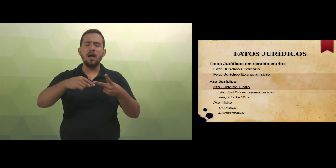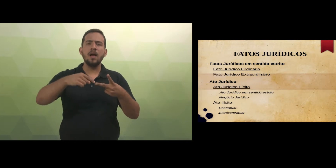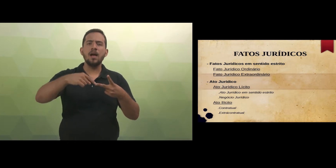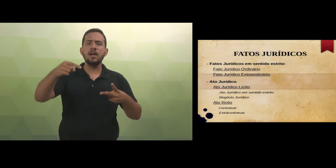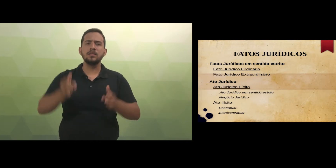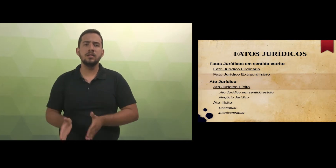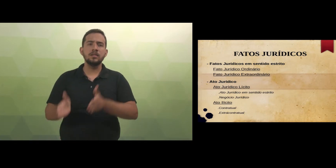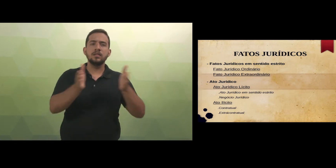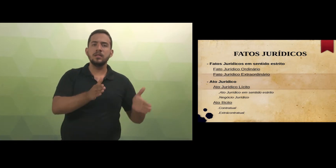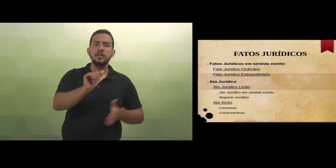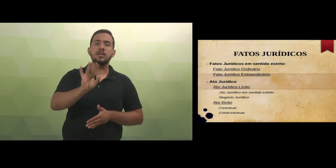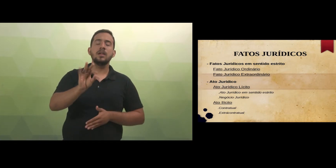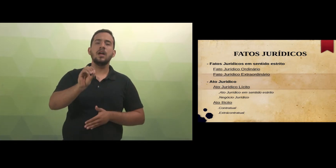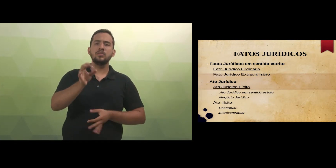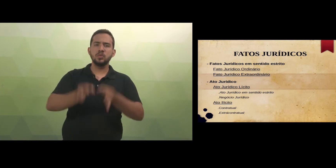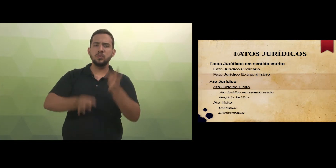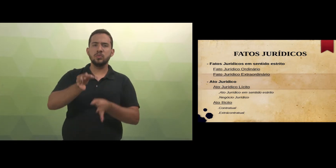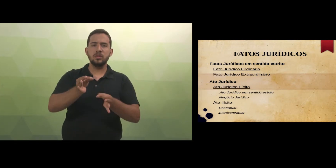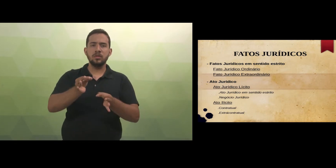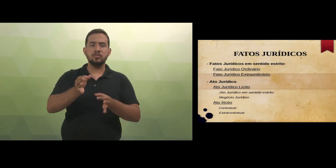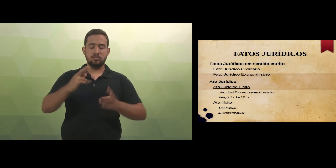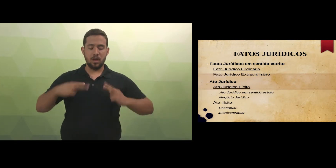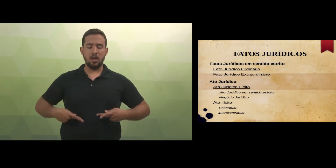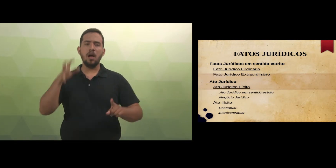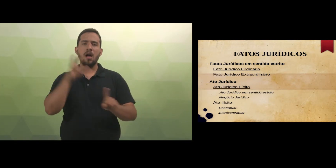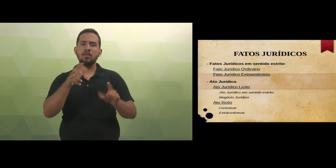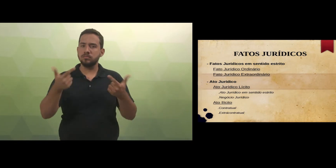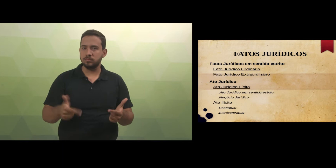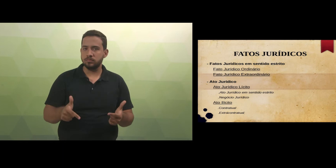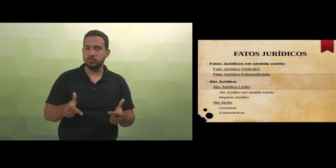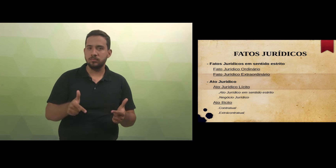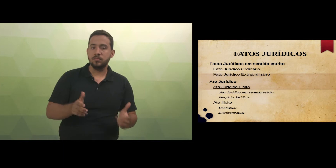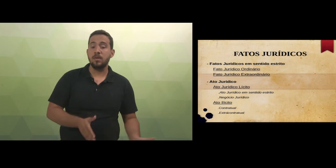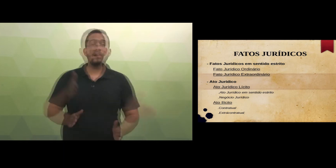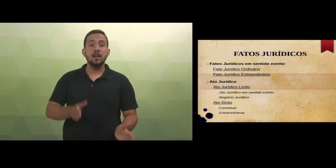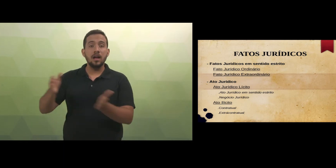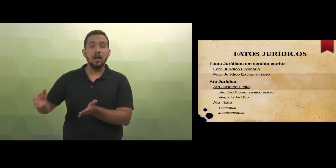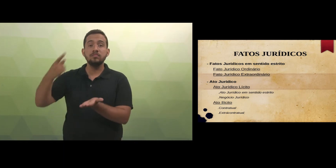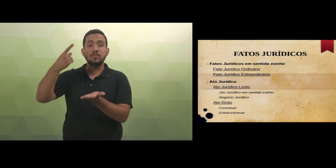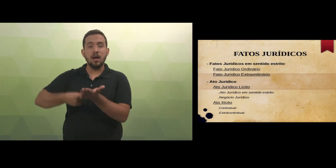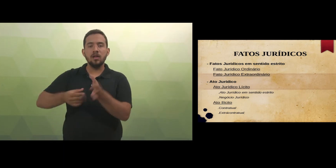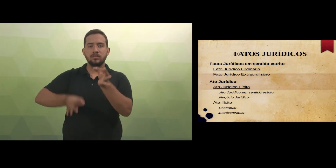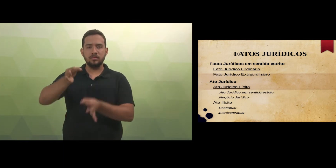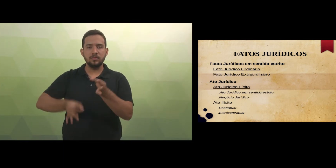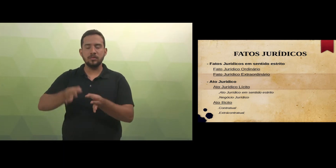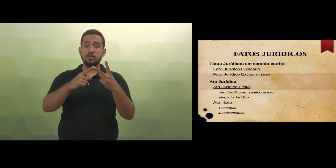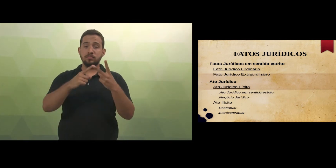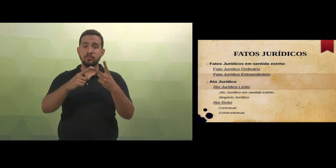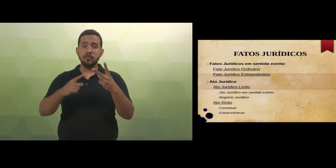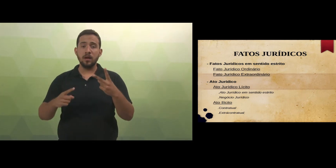estrito ou negócio jurídico. E, por sua vez, o ato ilícito pode ser contratual